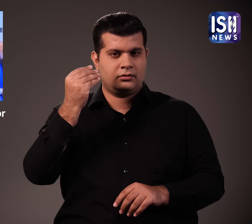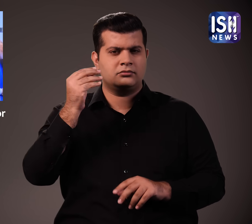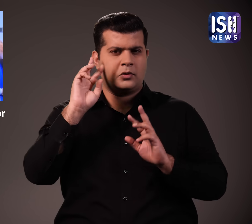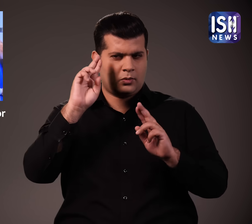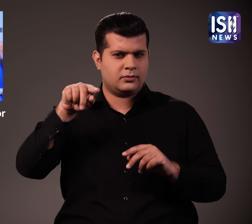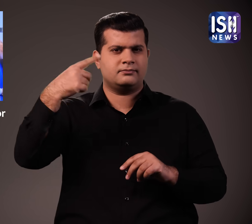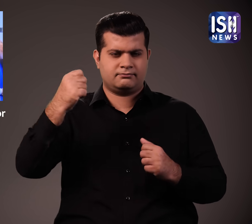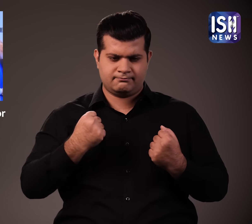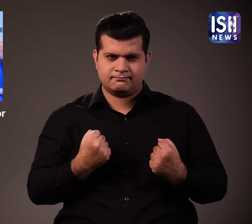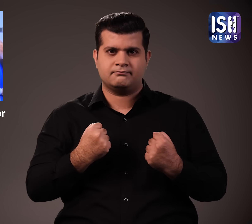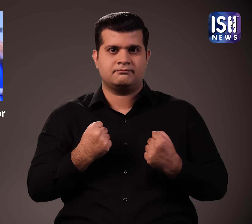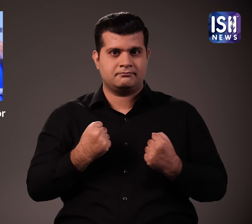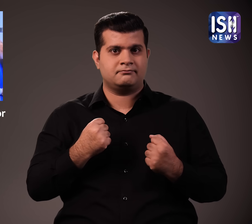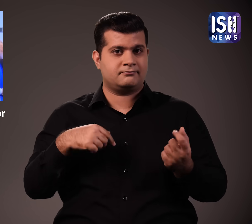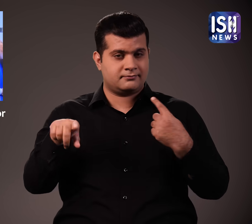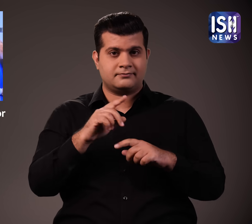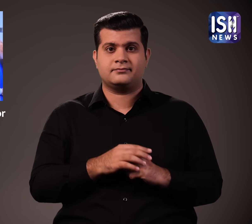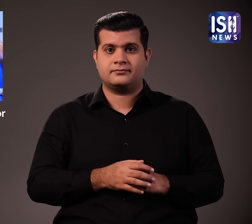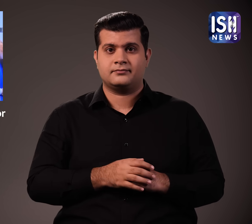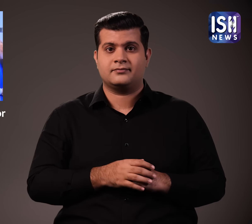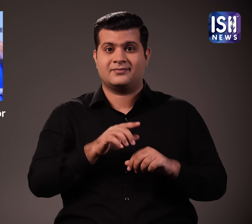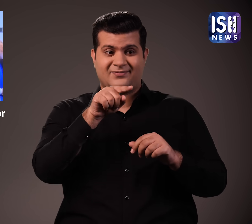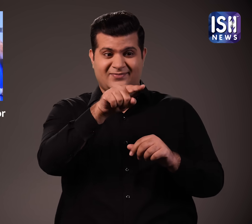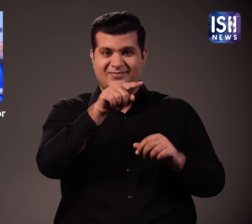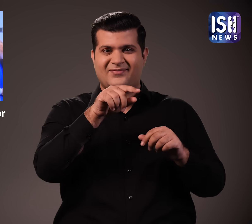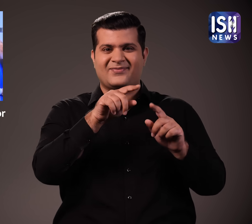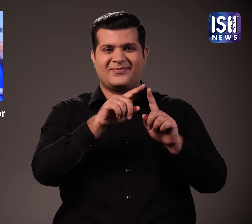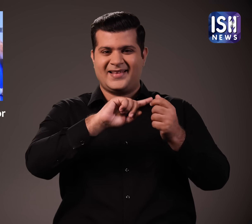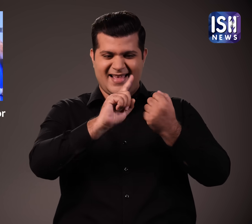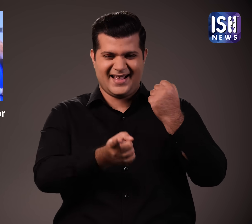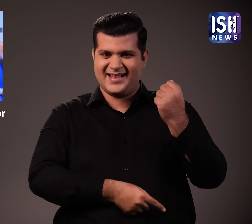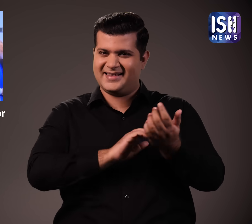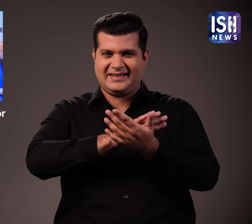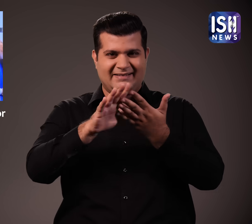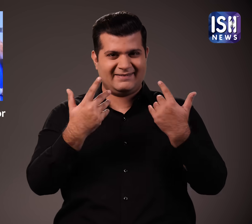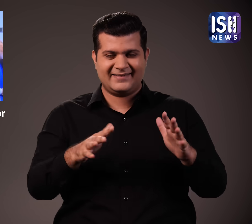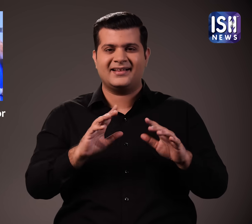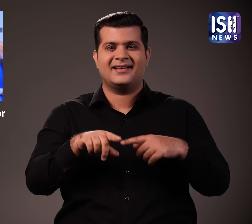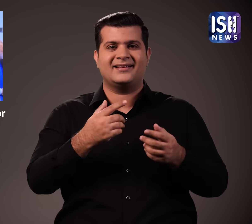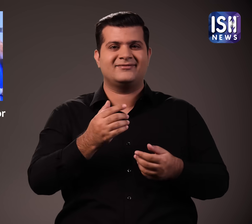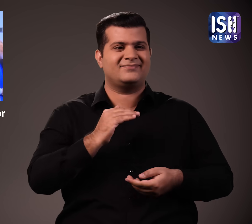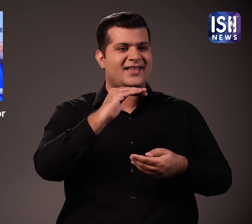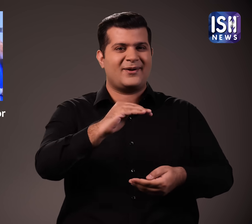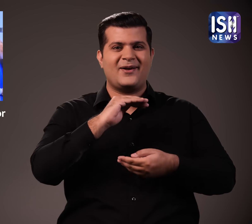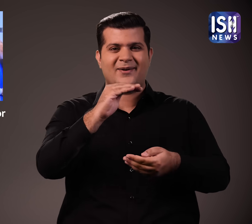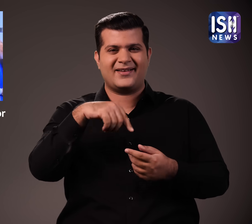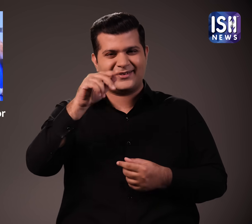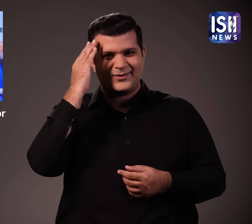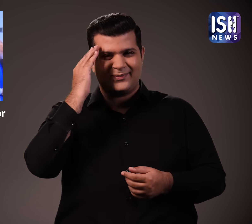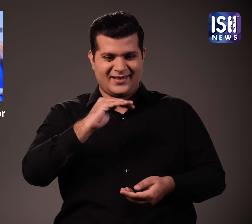आशा है कि हम भविश्य में और मजबूत होकर उबरेंगे मैच के बाद प्रेजेंटेशन समारों के दौरान जब